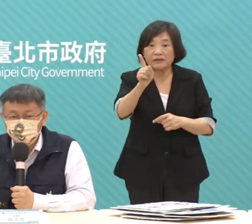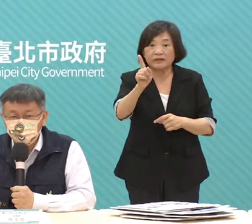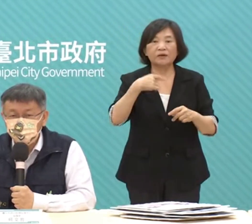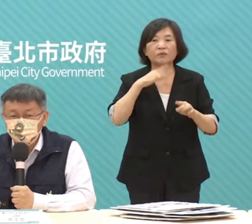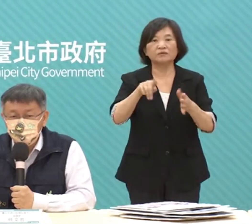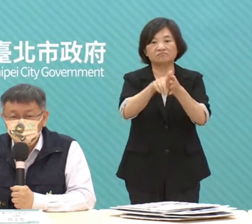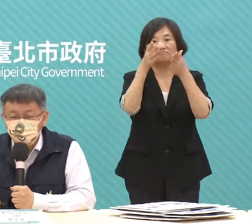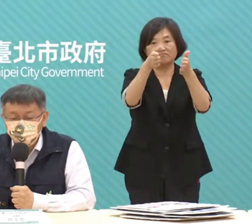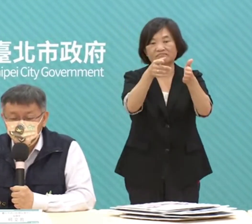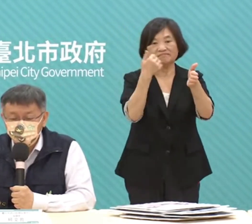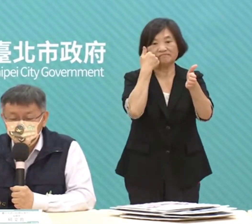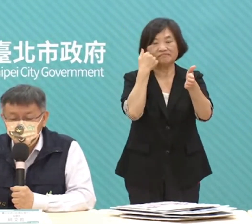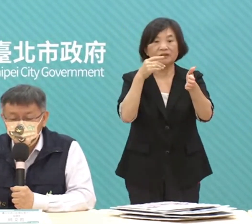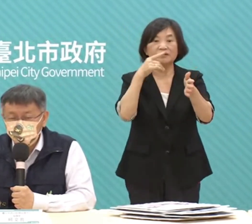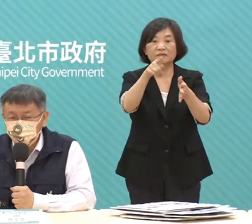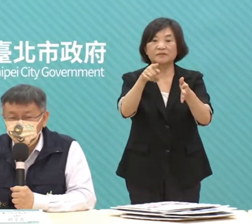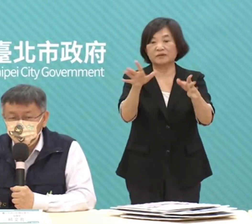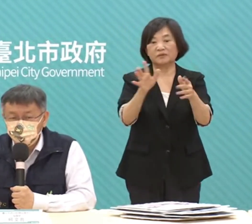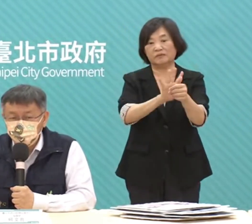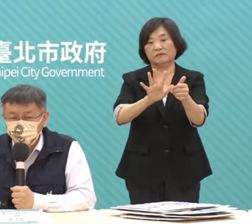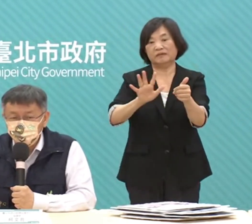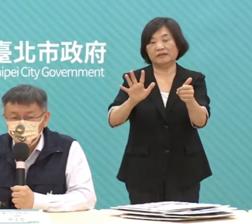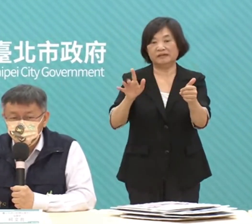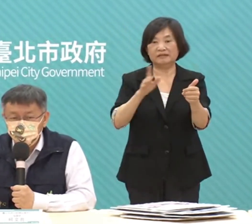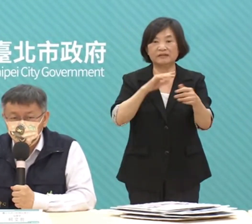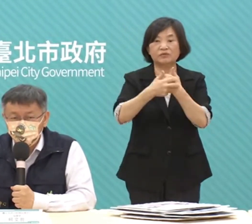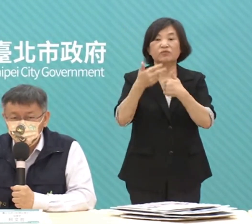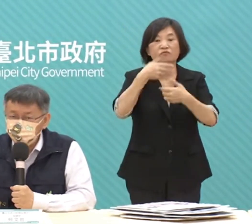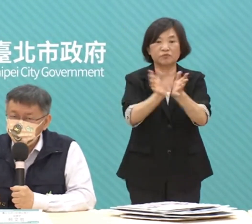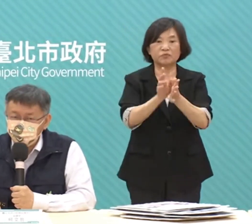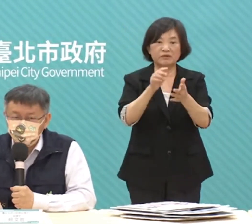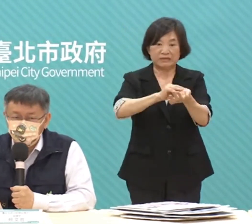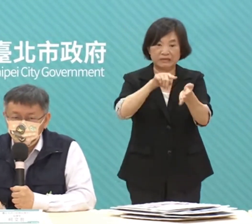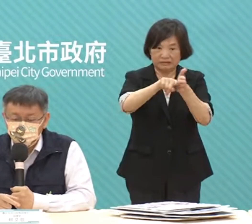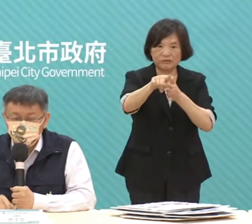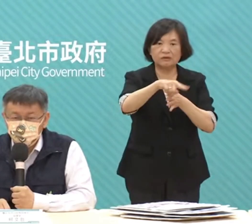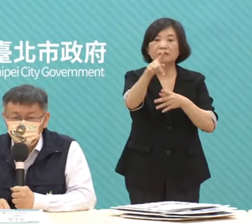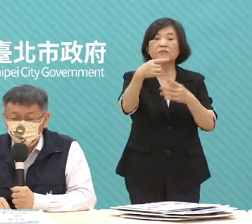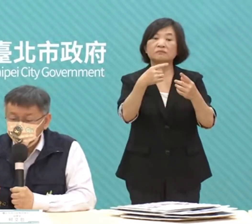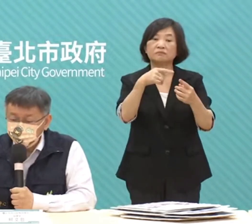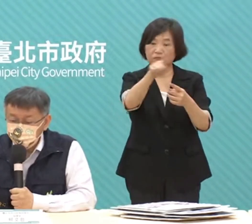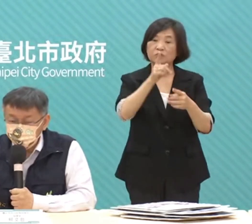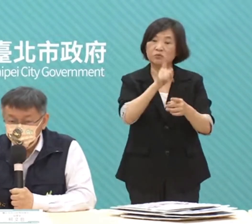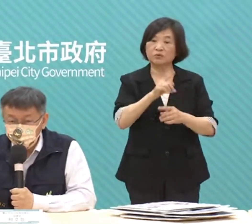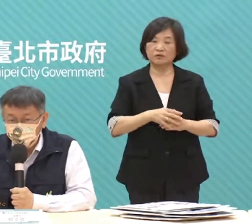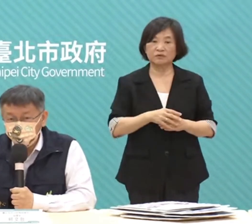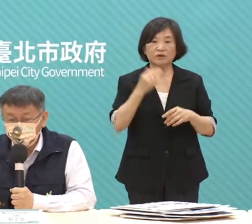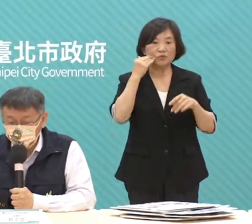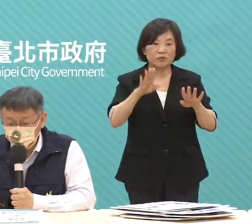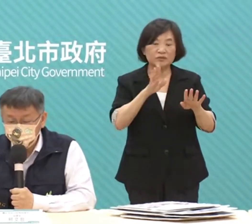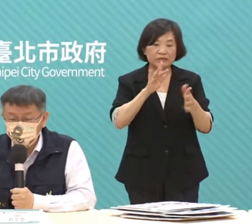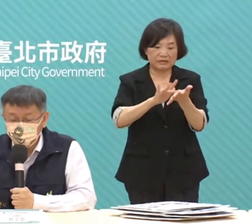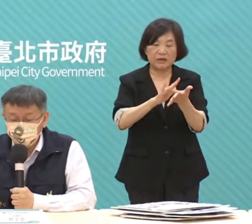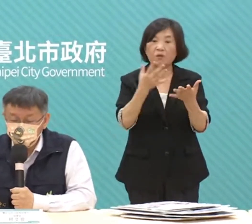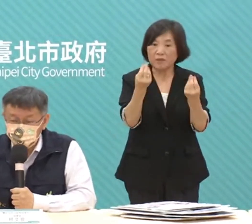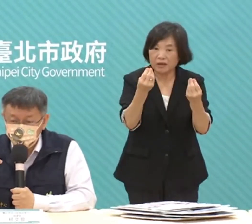就直接点名，我们那些所谓的卫福部的医疗专家，你们把它出来讲说。今天如果是缺药